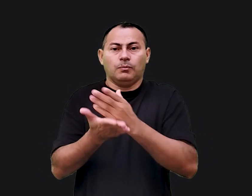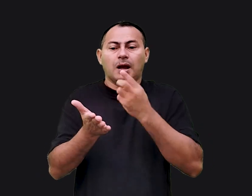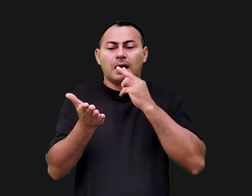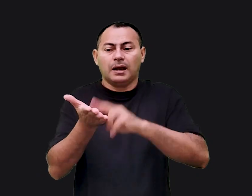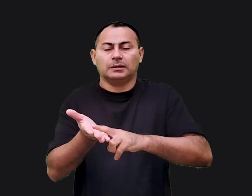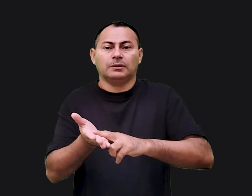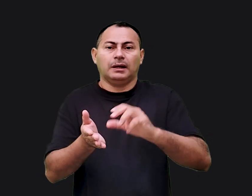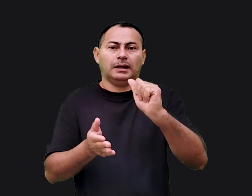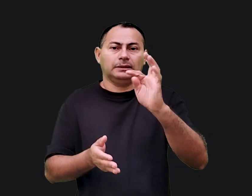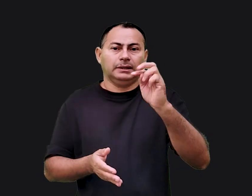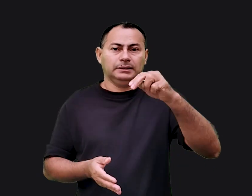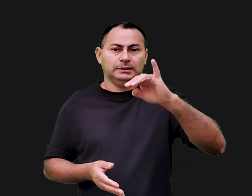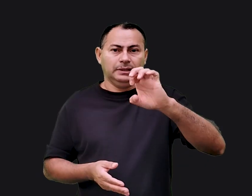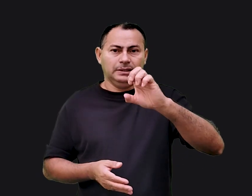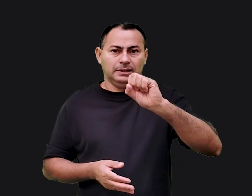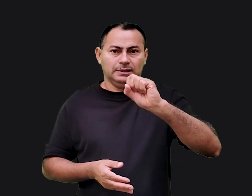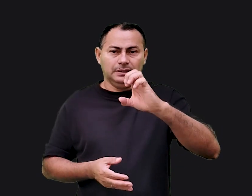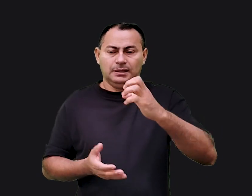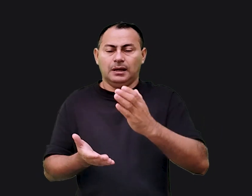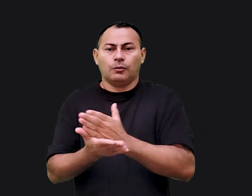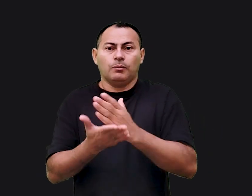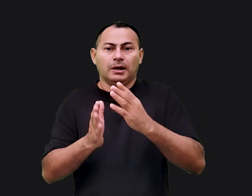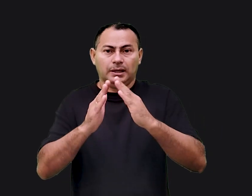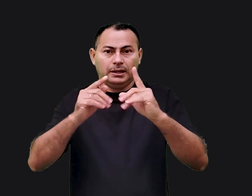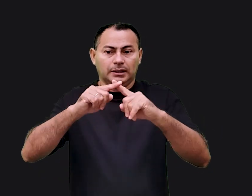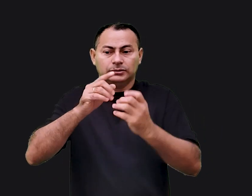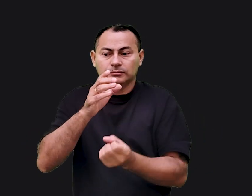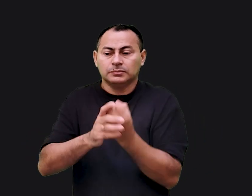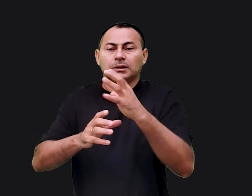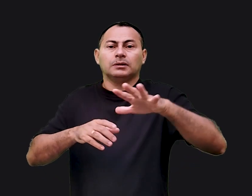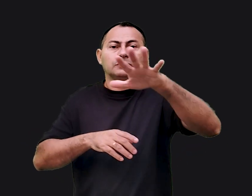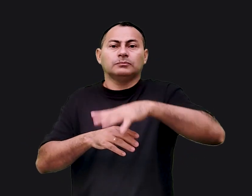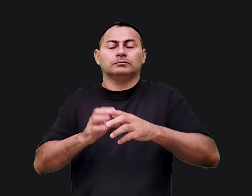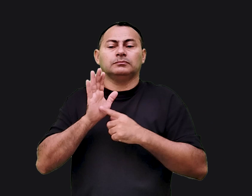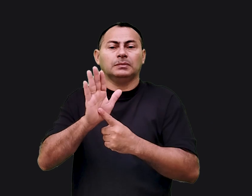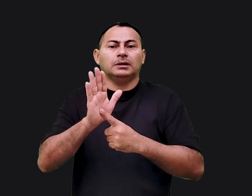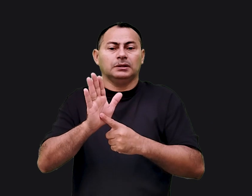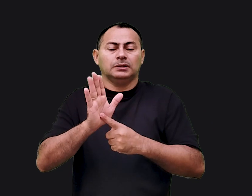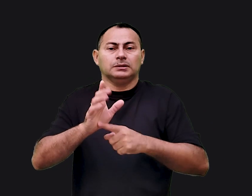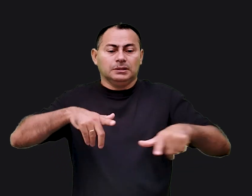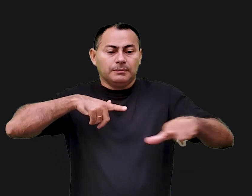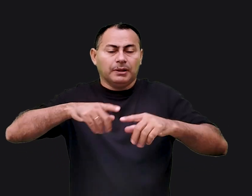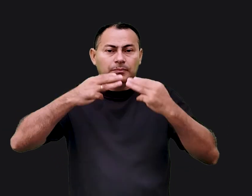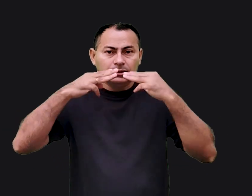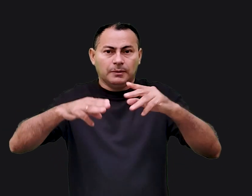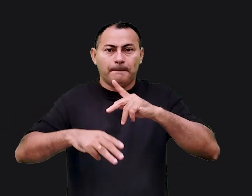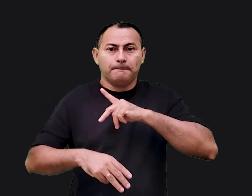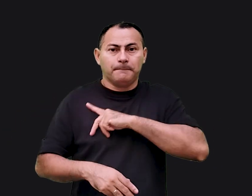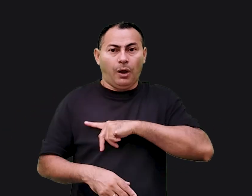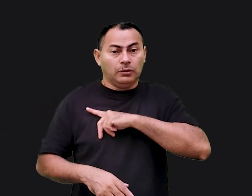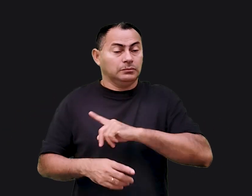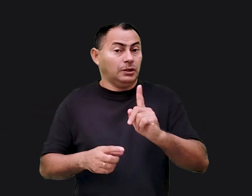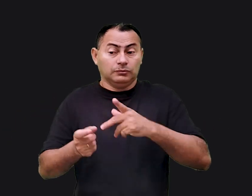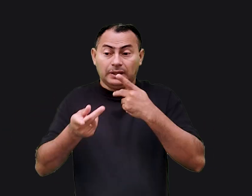carta para os atenienses nem que alguma igreja tenha surgido naquela região como resultado desse trabalho missionário de Paulo por isso